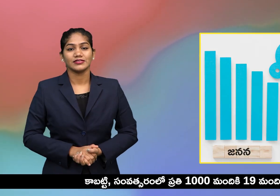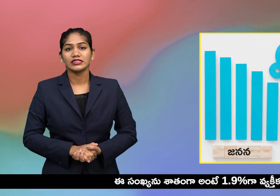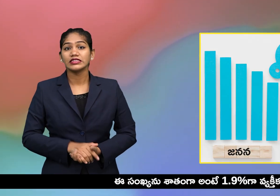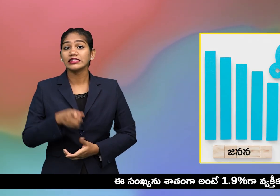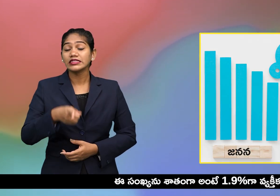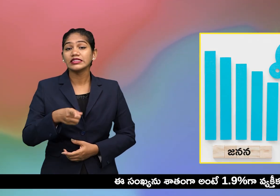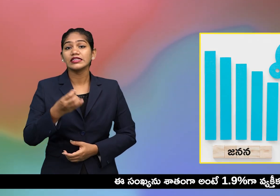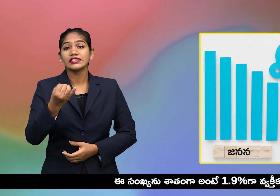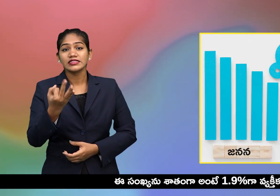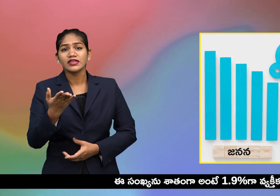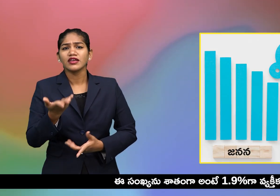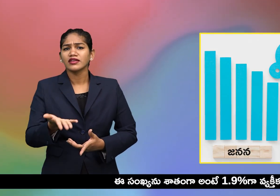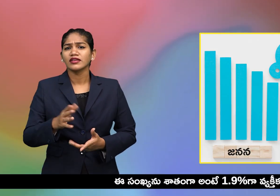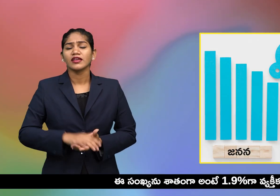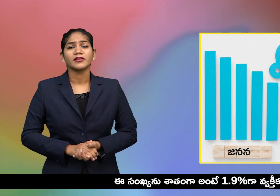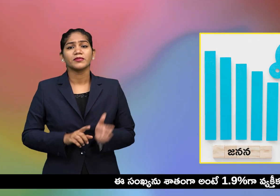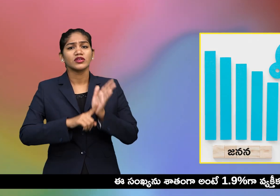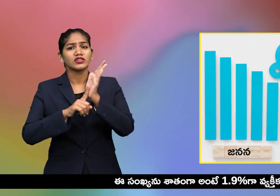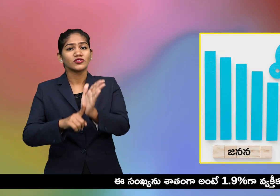ఈ సంఖ్యను శాతంగా అంటే